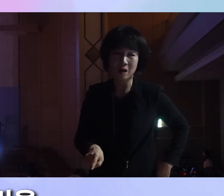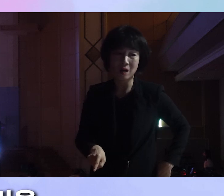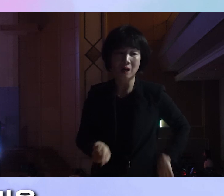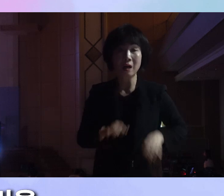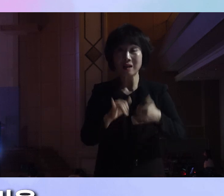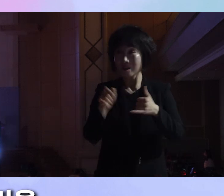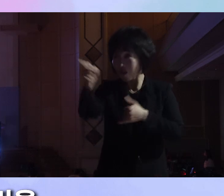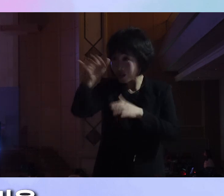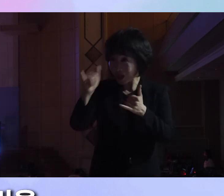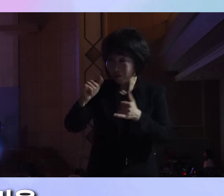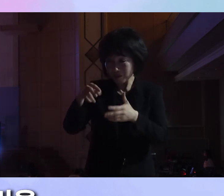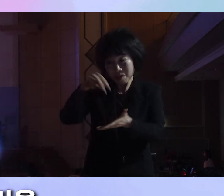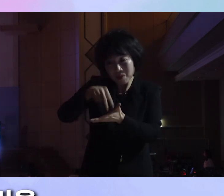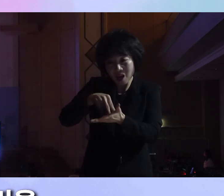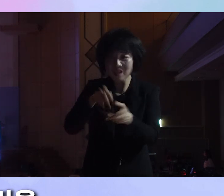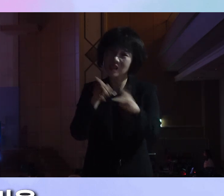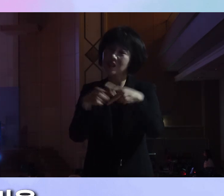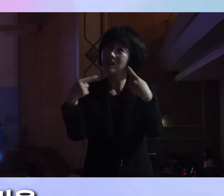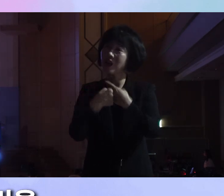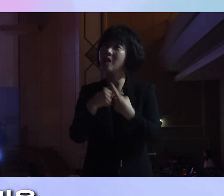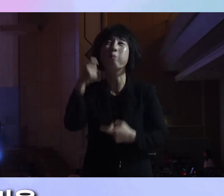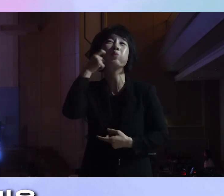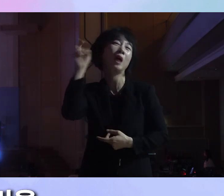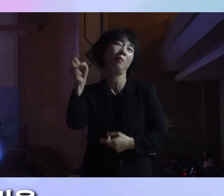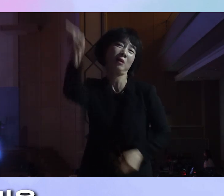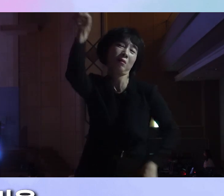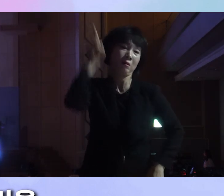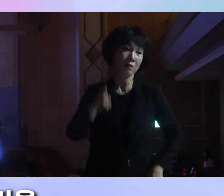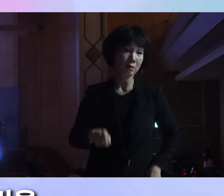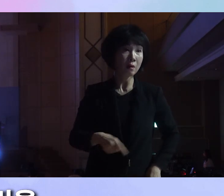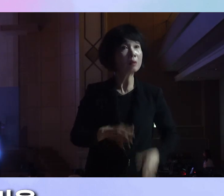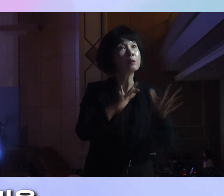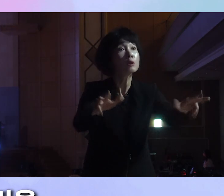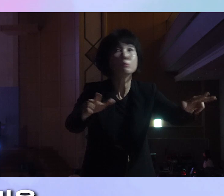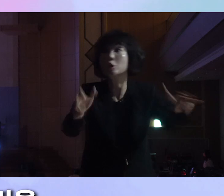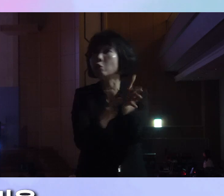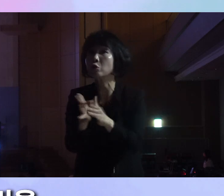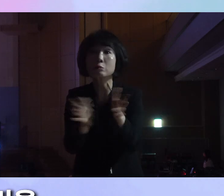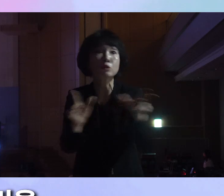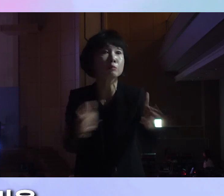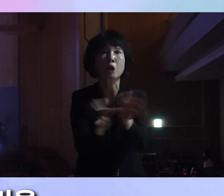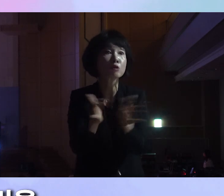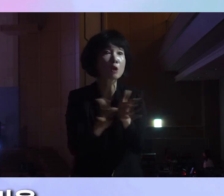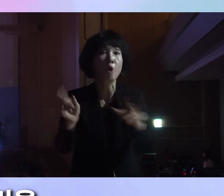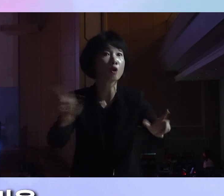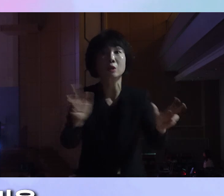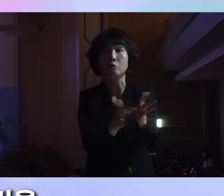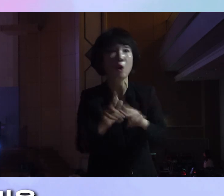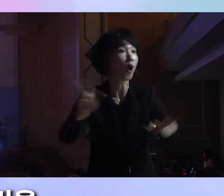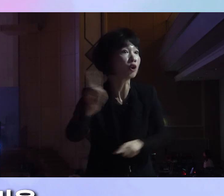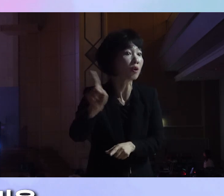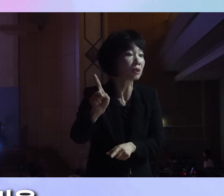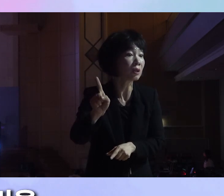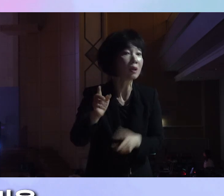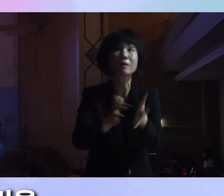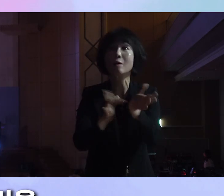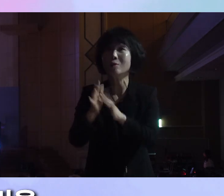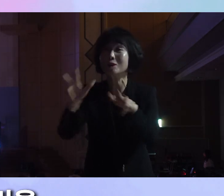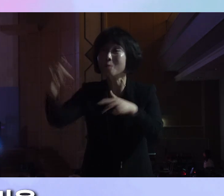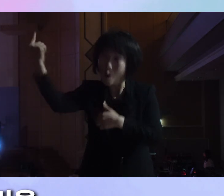생각으론 이해할 수 없겠죠. 똑바로 대답해. 그럼 예수는 어디 있어? 그분은 여기에도